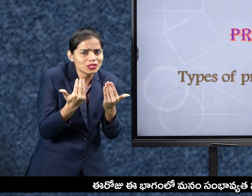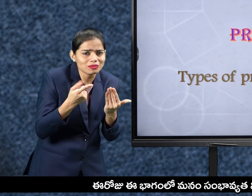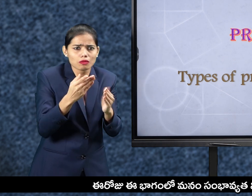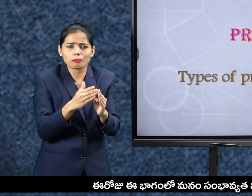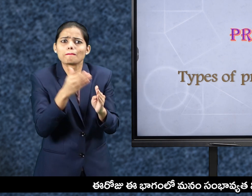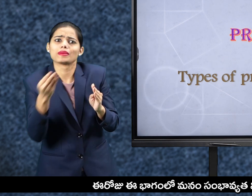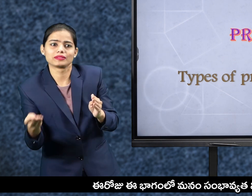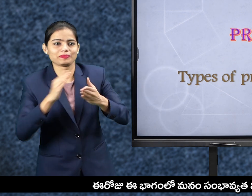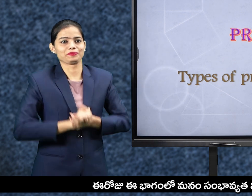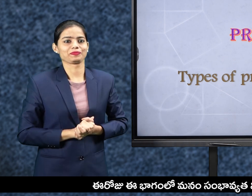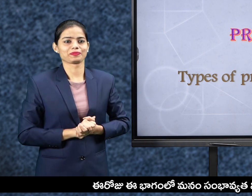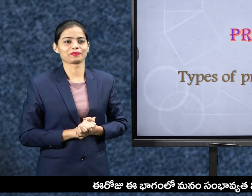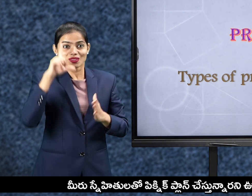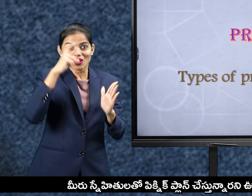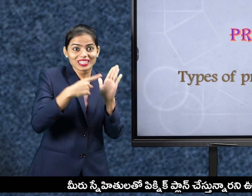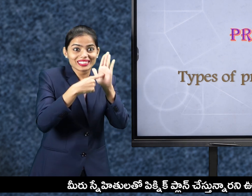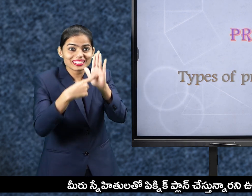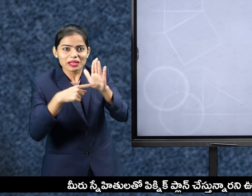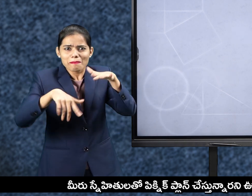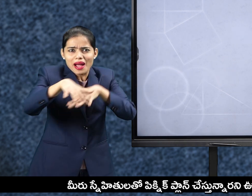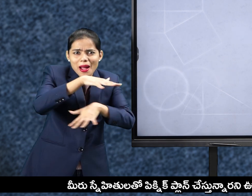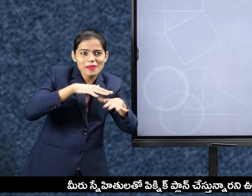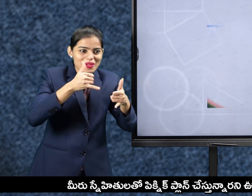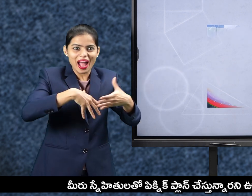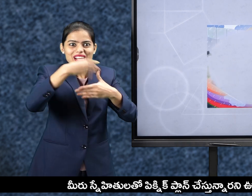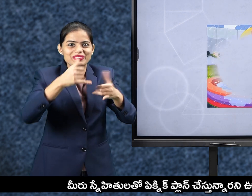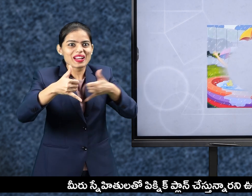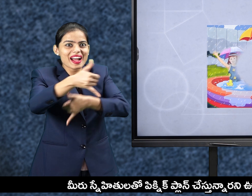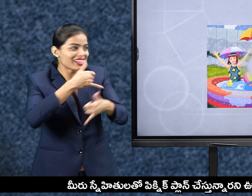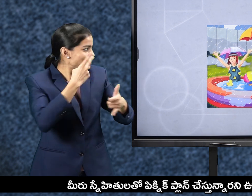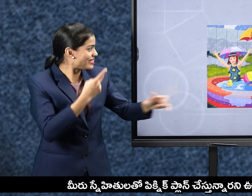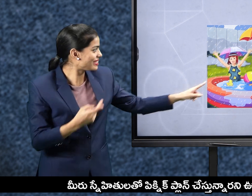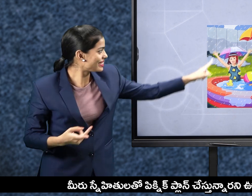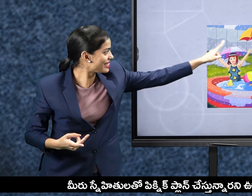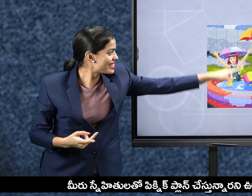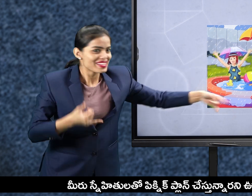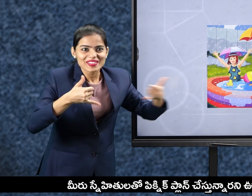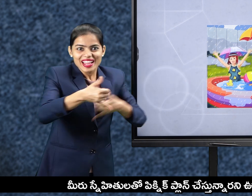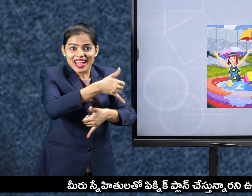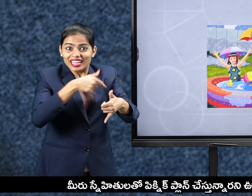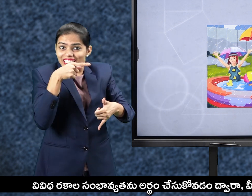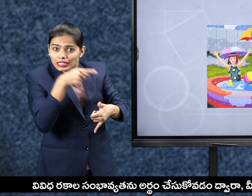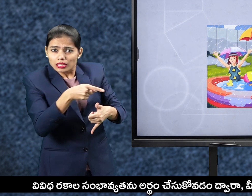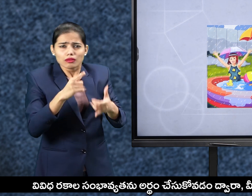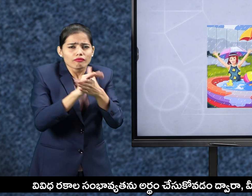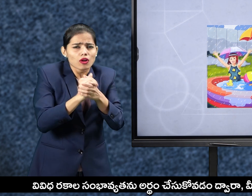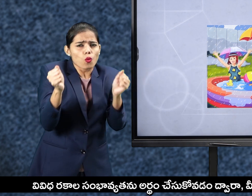చూడబోతున్నాం. మీరు ఫ్రెండ్స్తో పిక్నిక్ ప్లాన్ చేస్తున్నారని ఊహించుకోండి. వర్షం పడే అవకాశం ఉంది. వివిధ రకాల